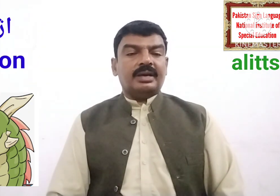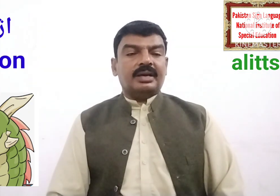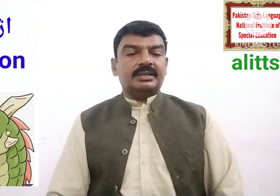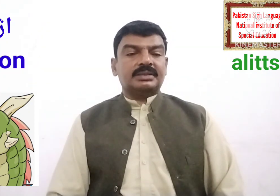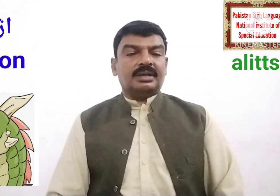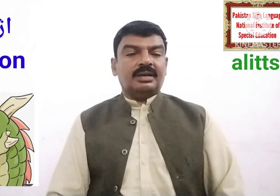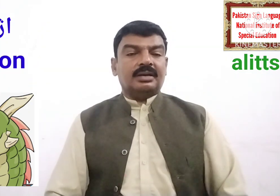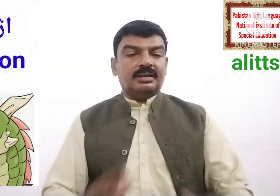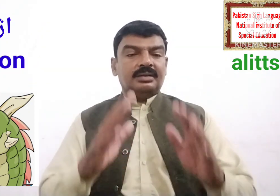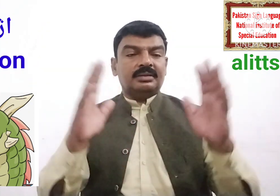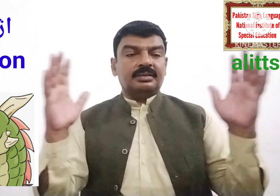azdaha,